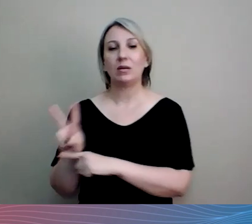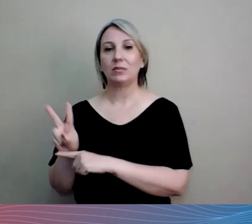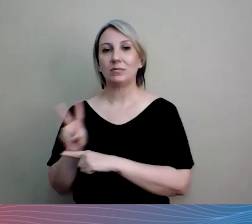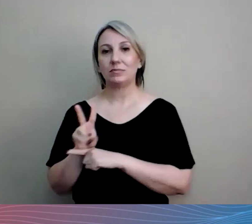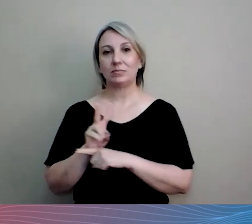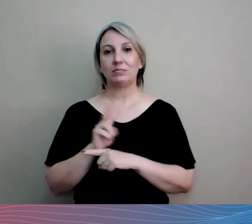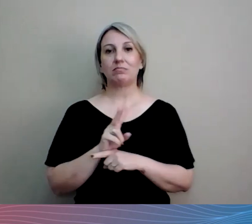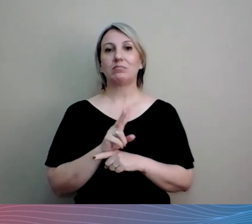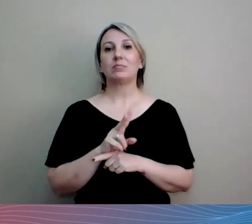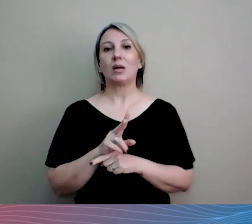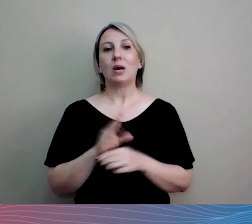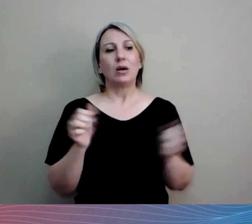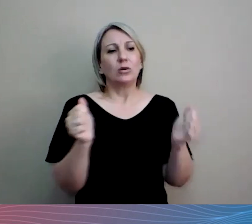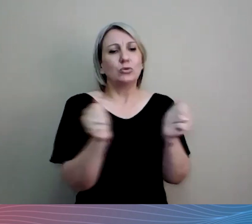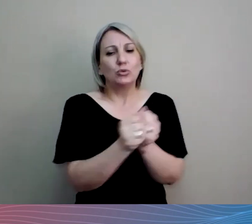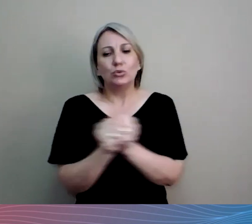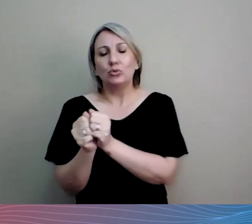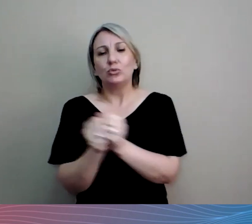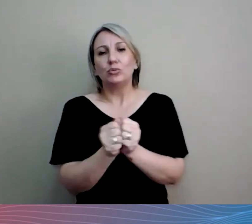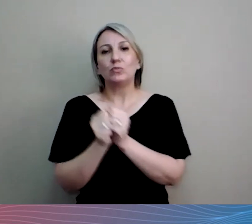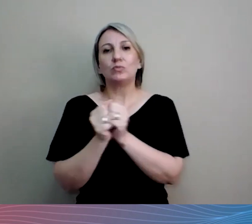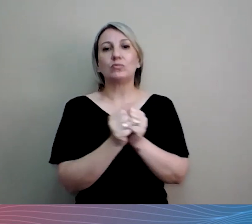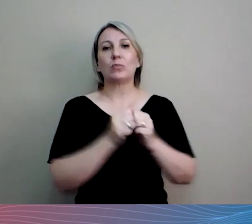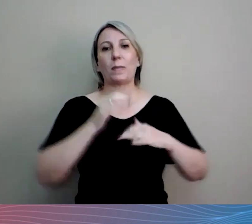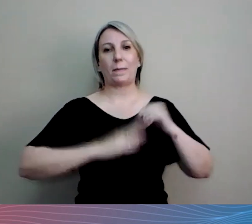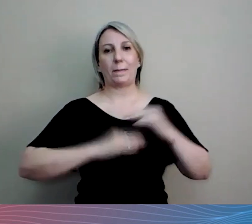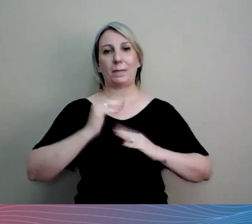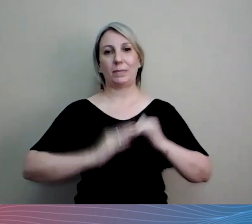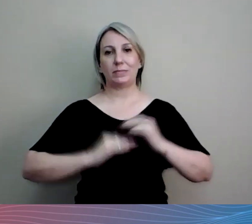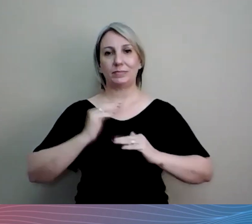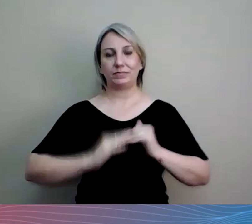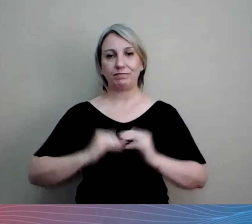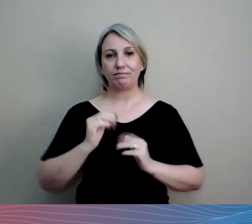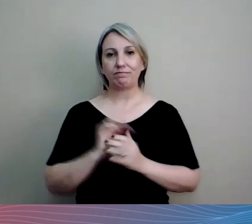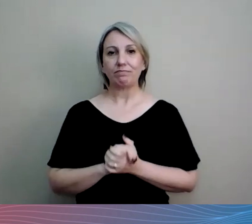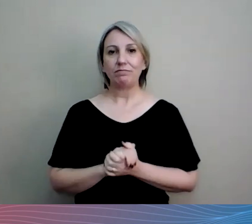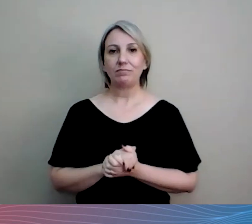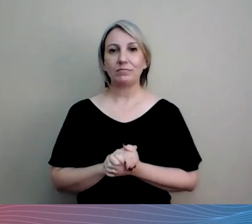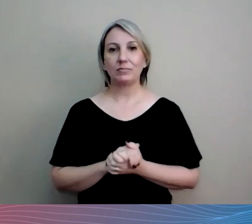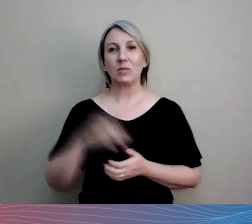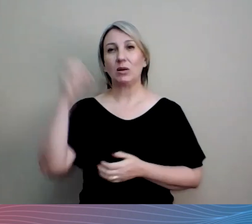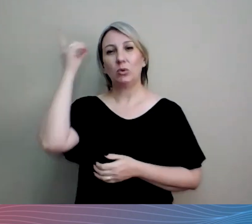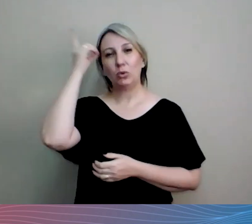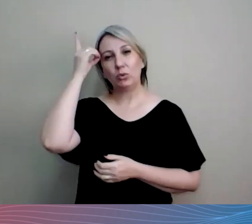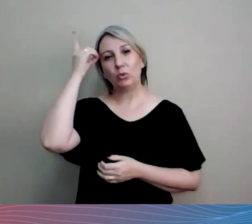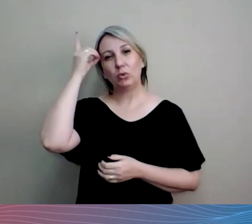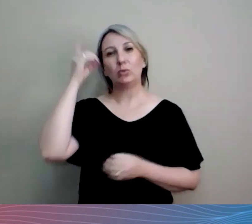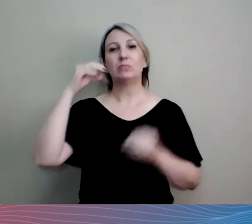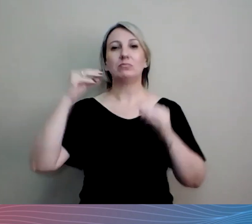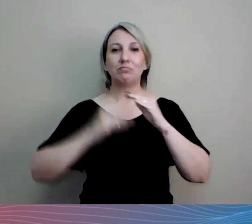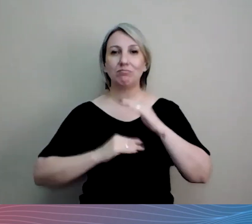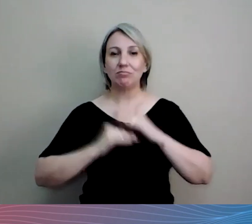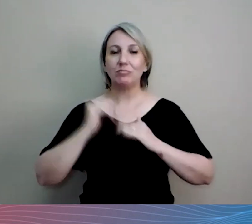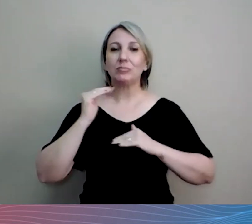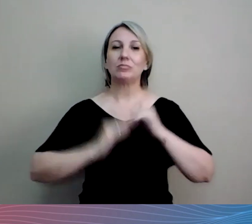isso tudo é exercício dos dons. E esse exercício de tanto exercitar, irmãos, nós obedecemos